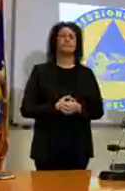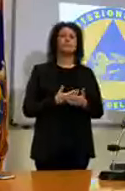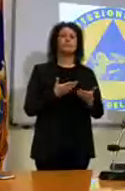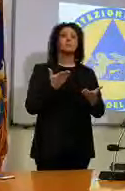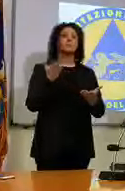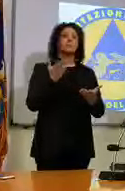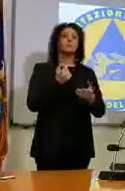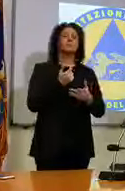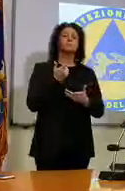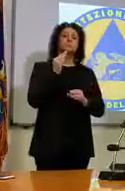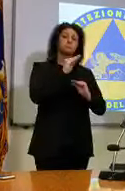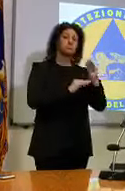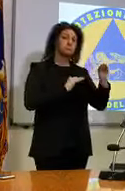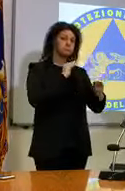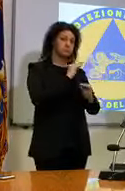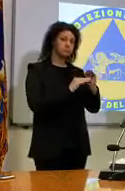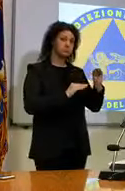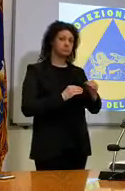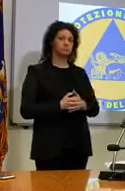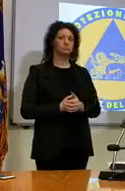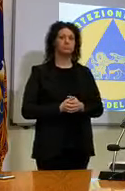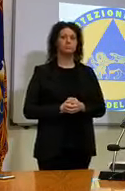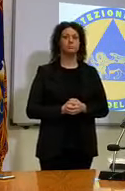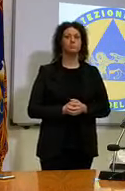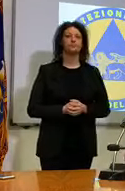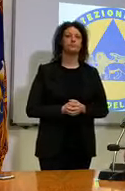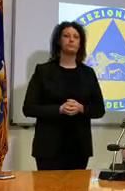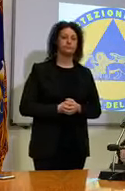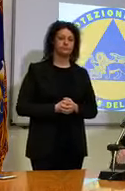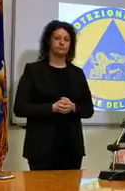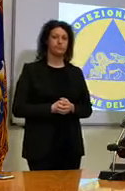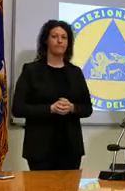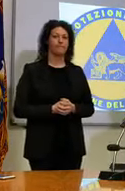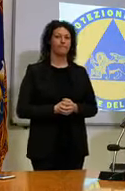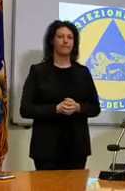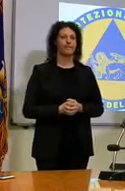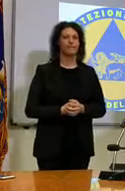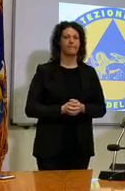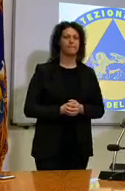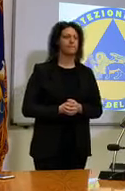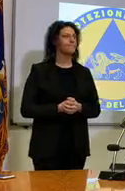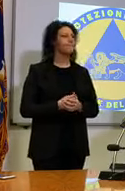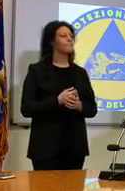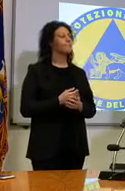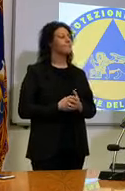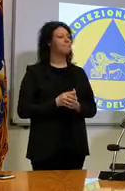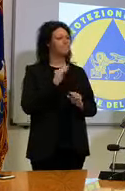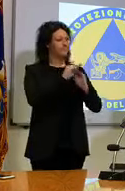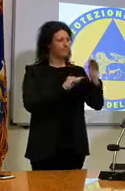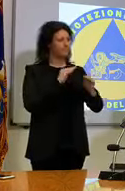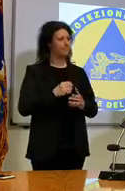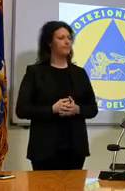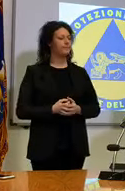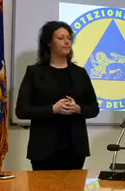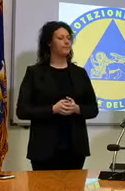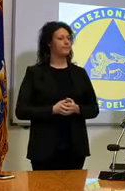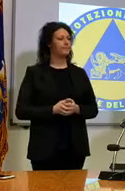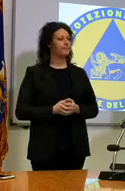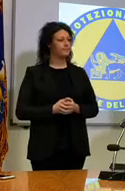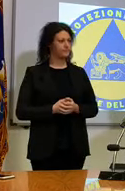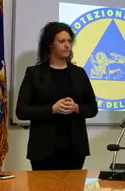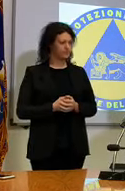Carlo. Io direi prima un solito giro, poi facciamo i quotidiani e poi Filippo. Buongiorno